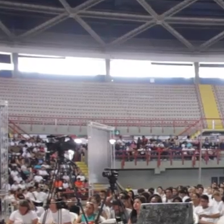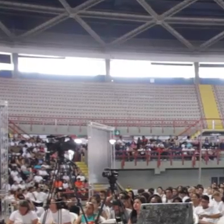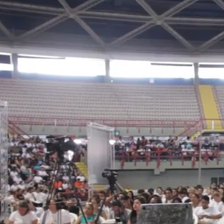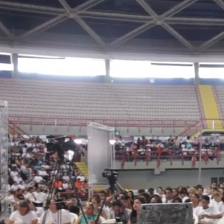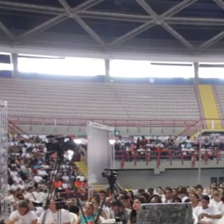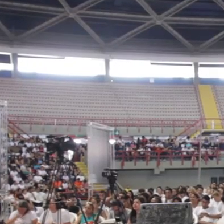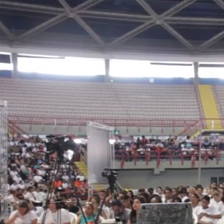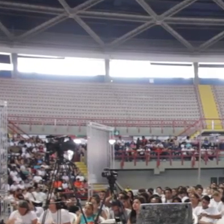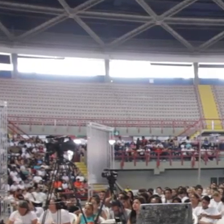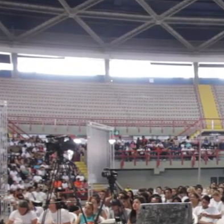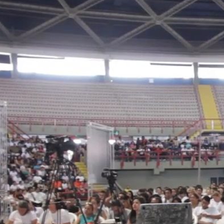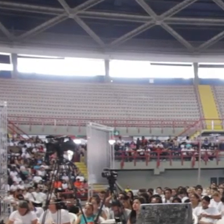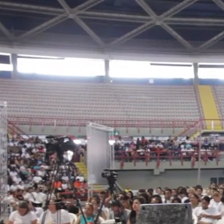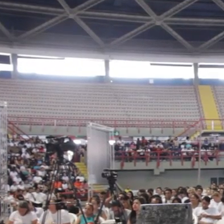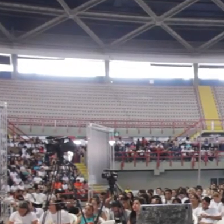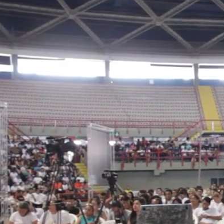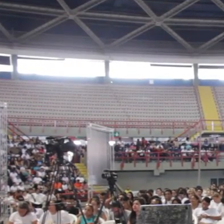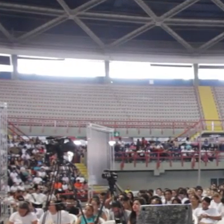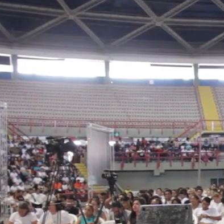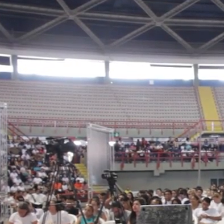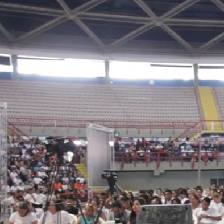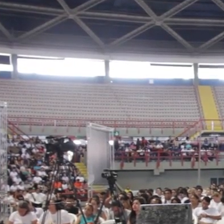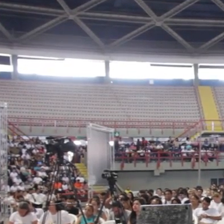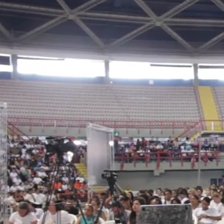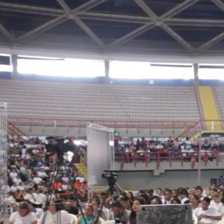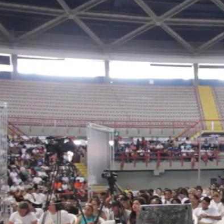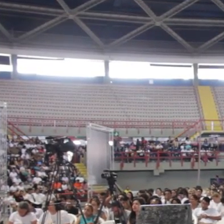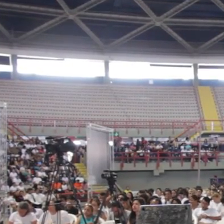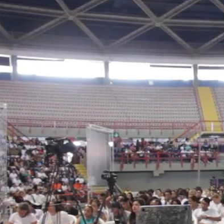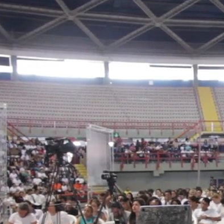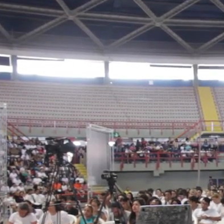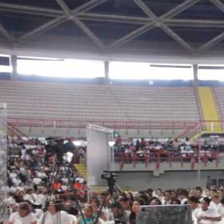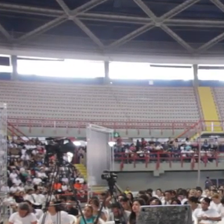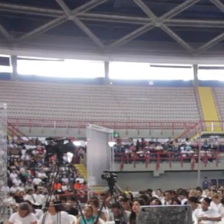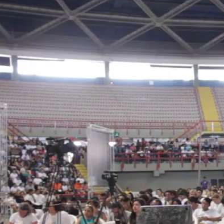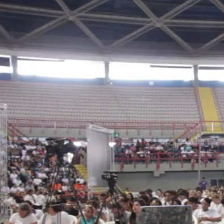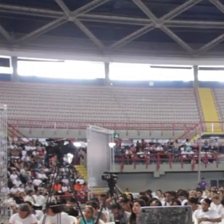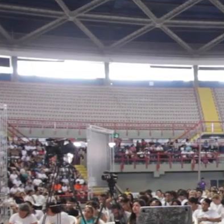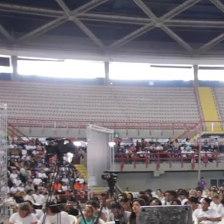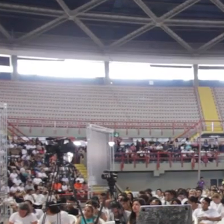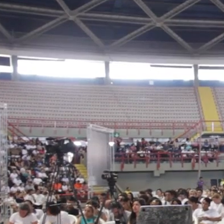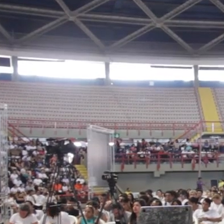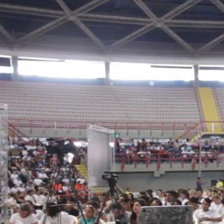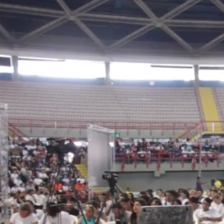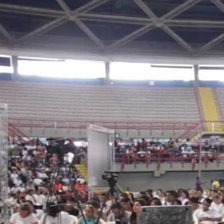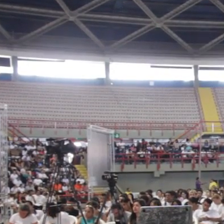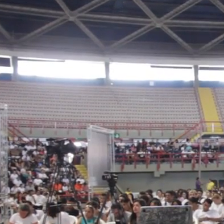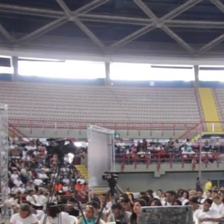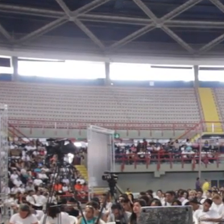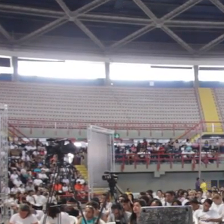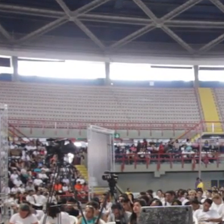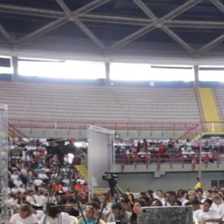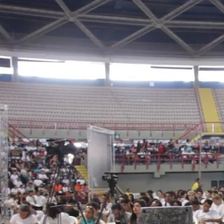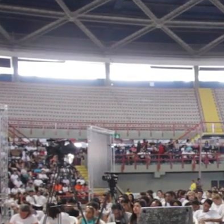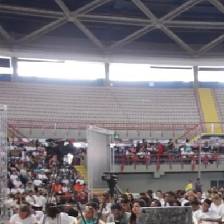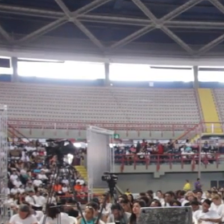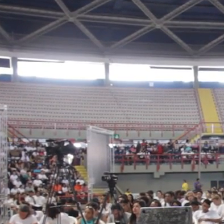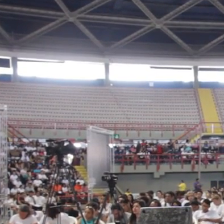25 temas. Você recebeu o livro, achou bonito, tem uma redaçãozinha brilhando nele, você nem abriu, rapaz.